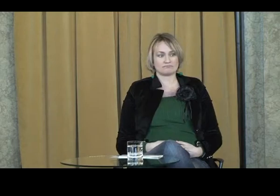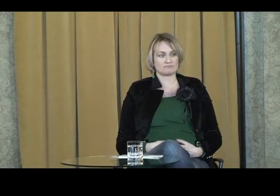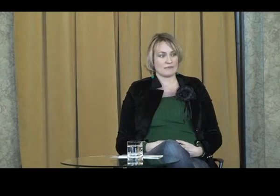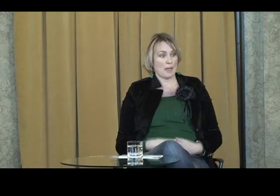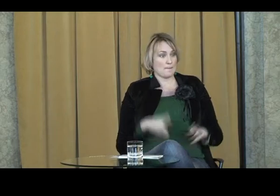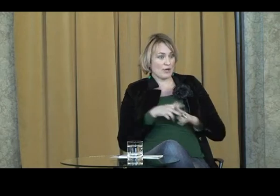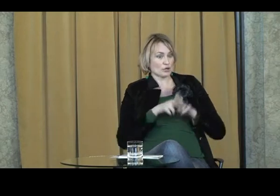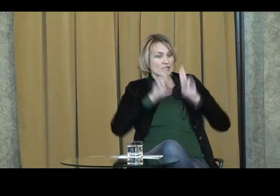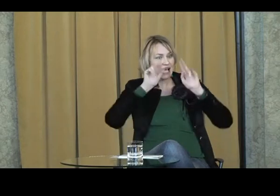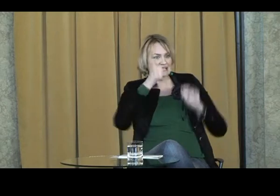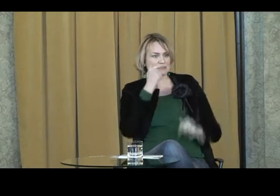behindert?